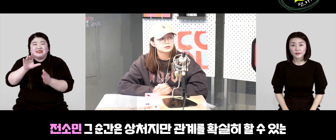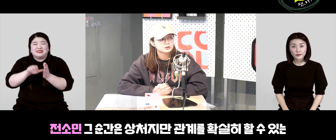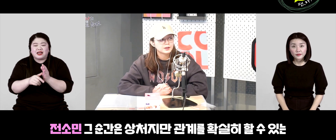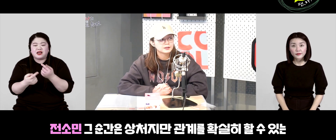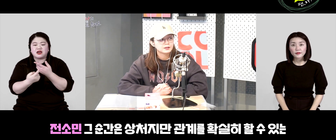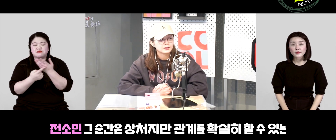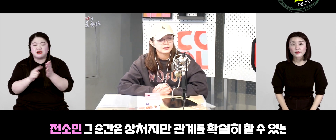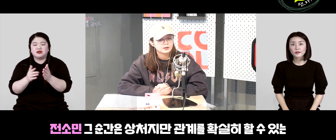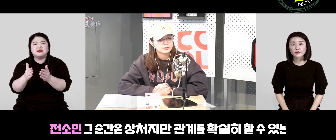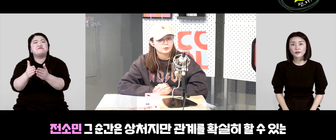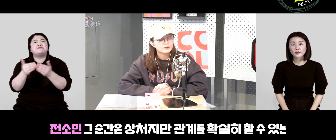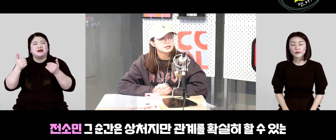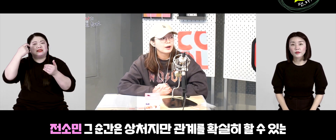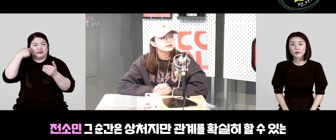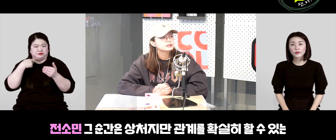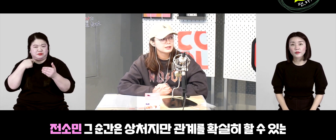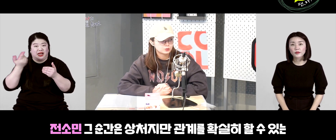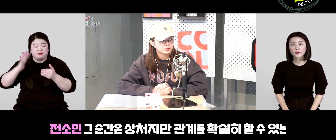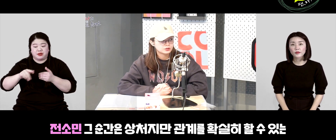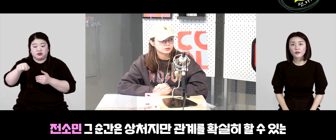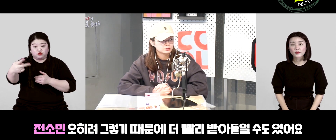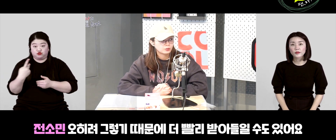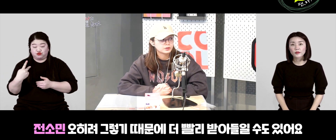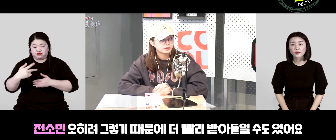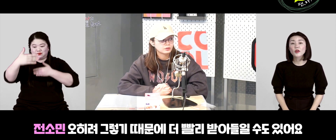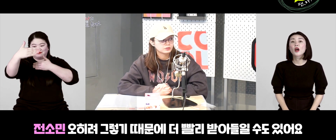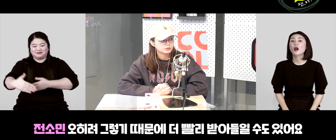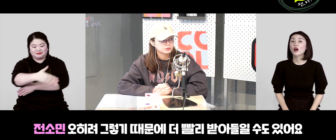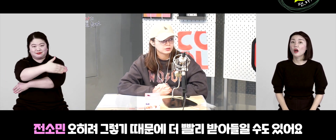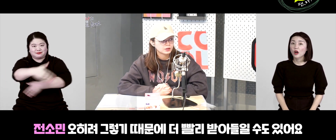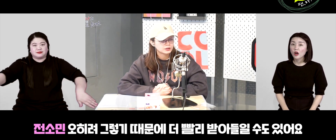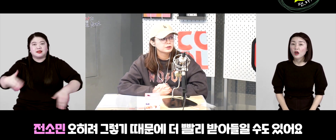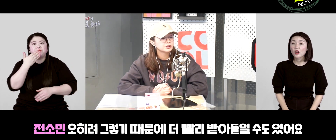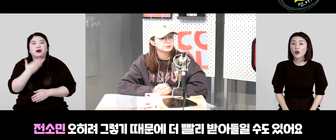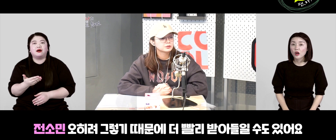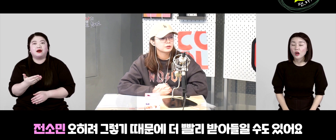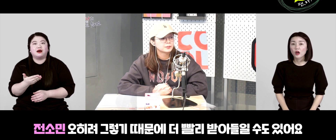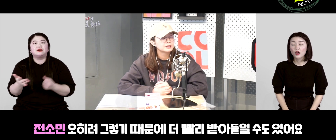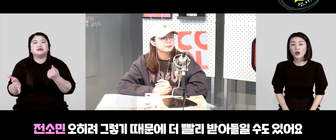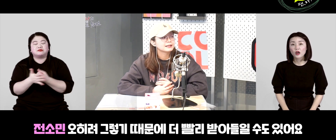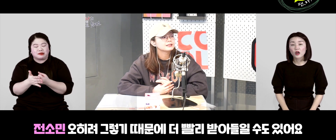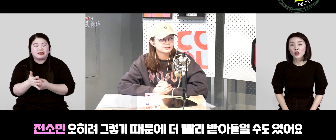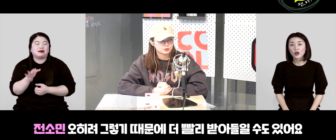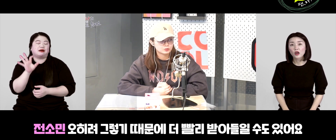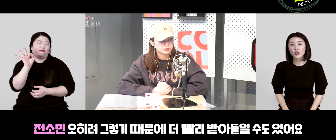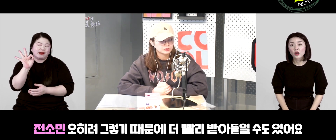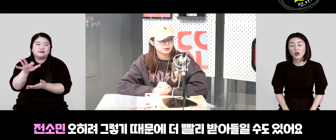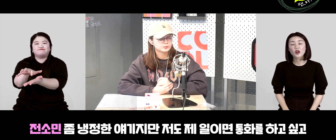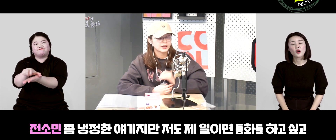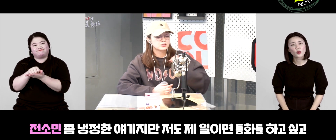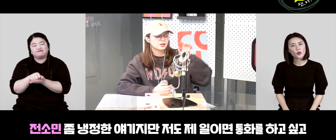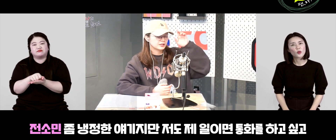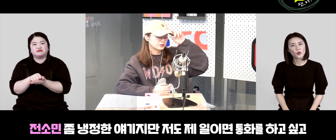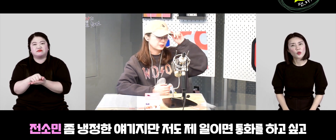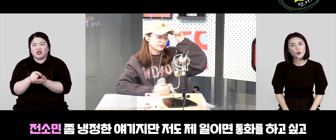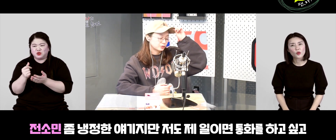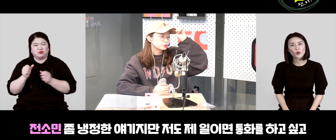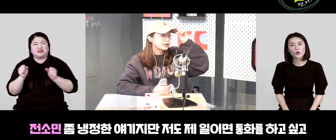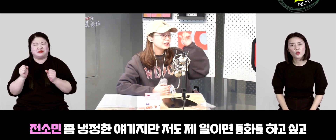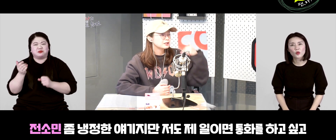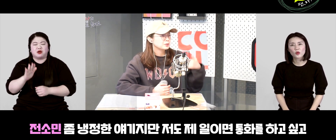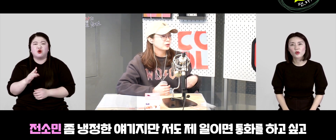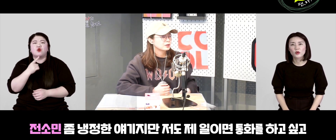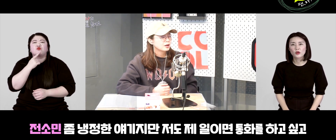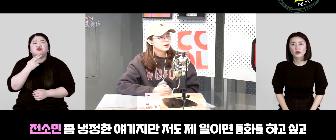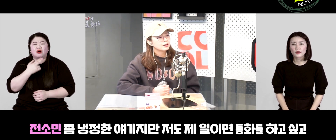순간은 상처지만 관계를 확실히 할 수 있는 오히려 그렇기 때문에 더 빨리 받아들일 수도 있어요. 그러니까 좀 냉정한 얘기지만 저도